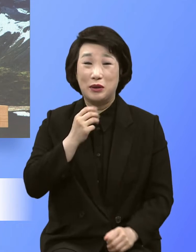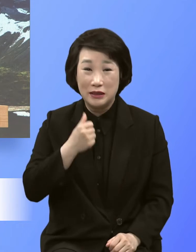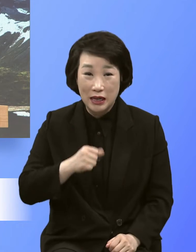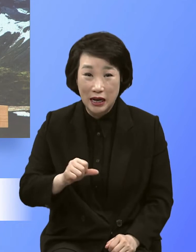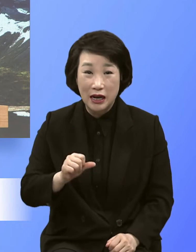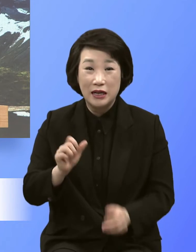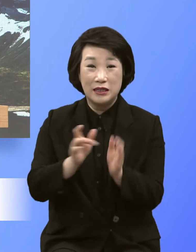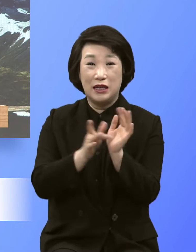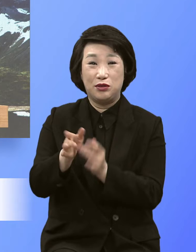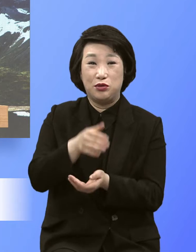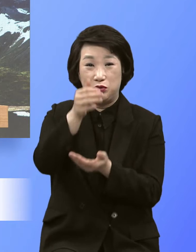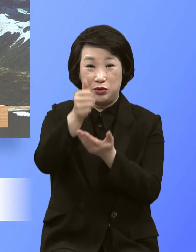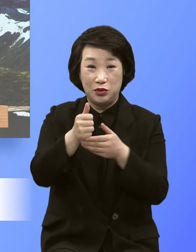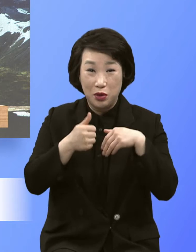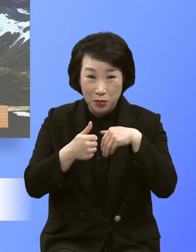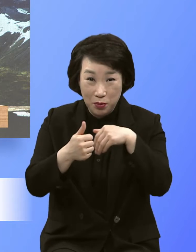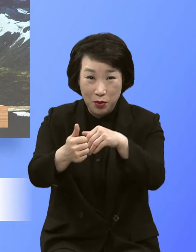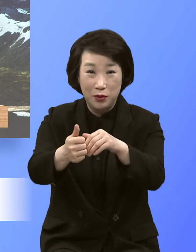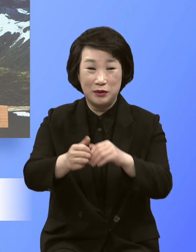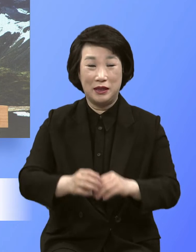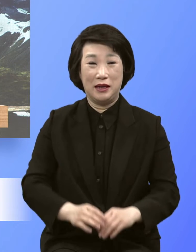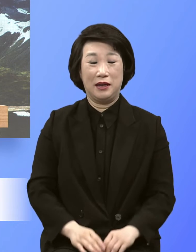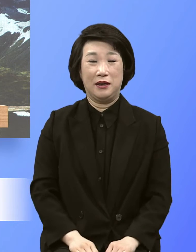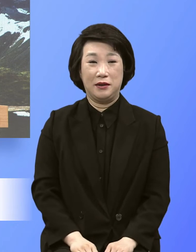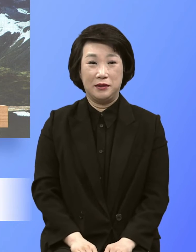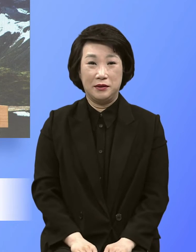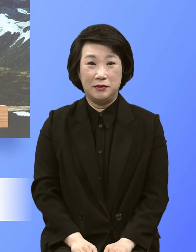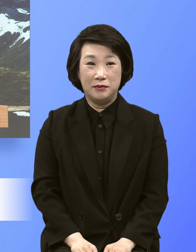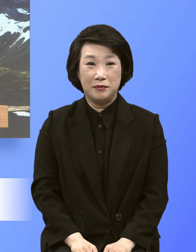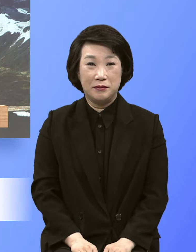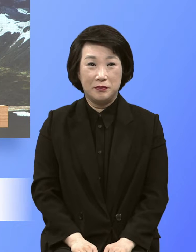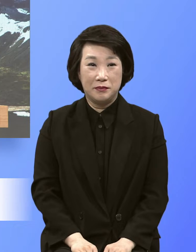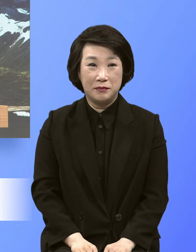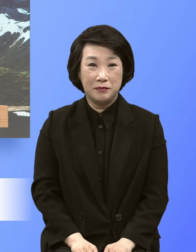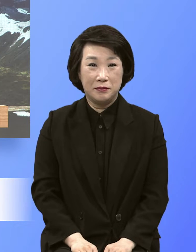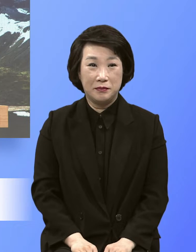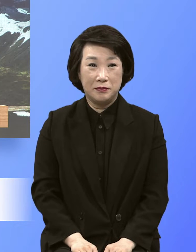독생자 예수 그리스도를 보내주셨습니다.